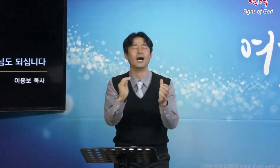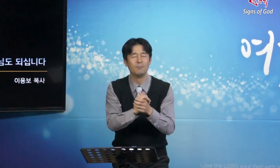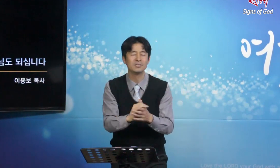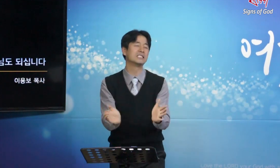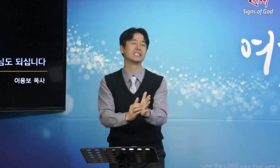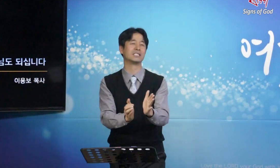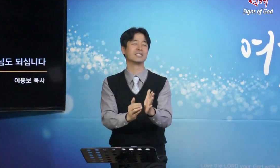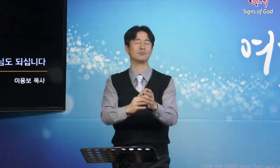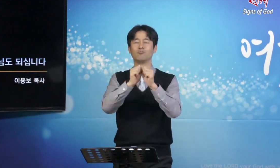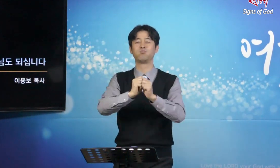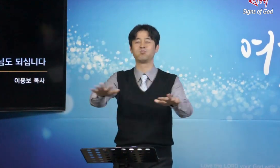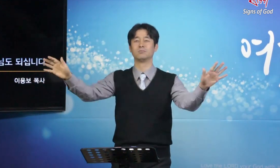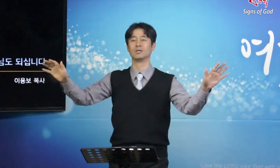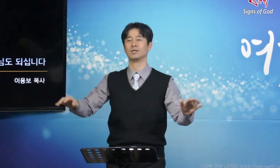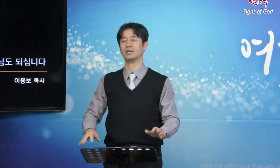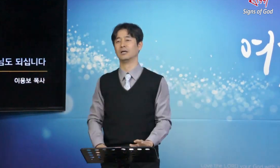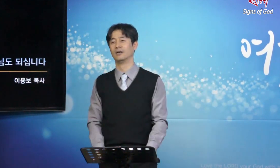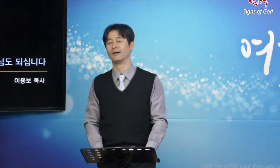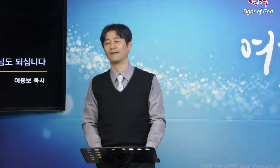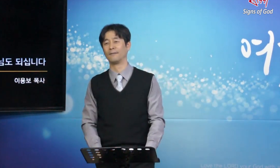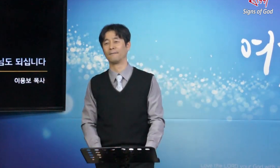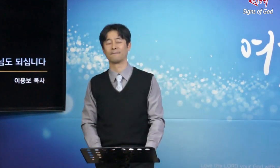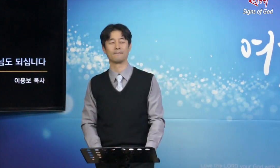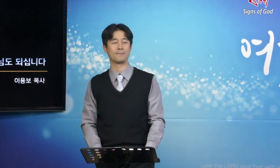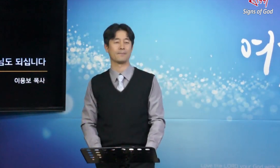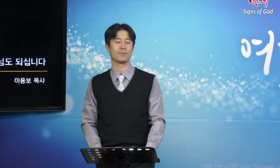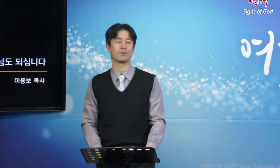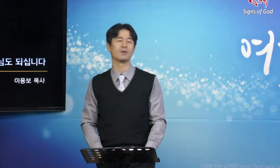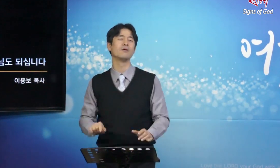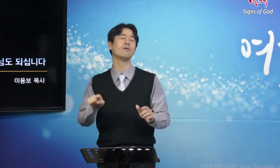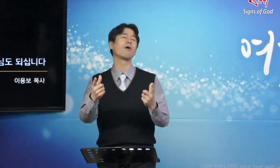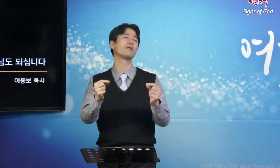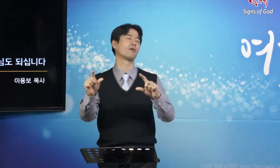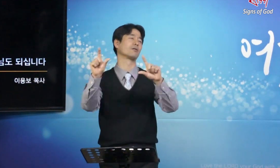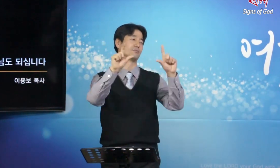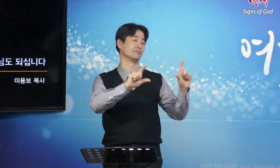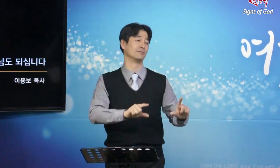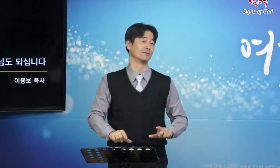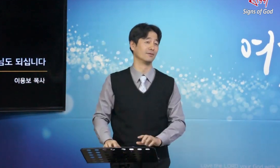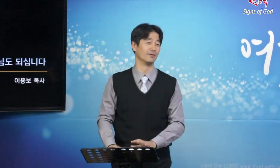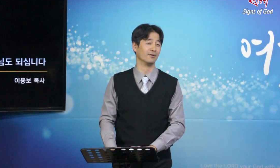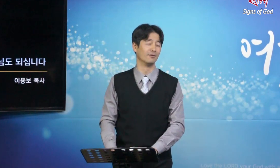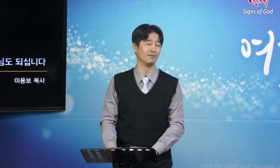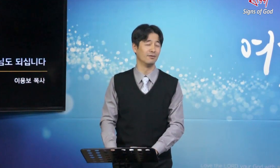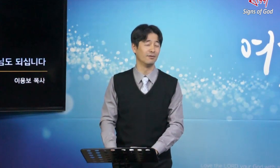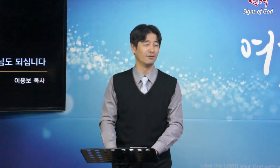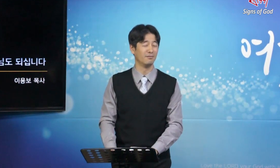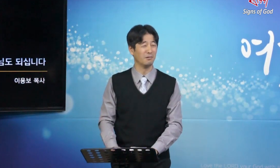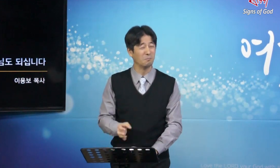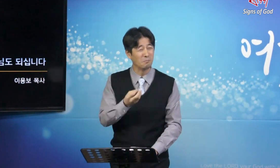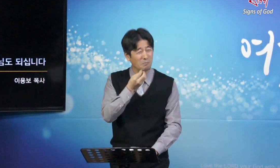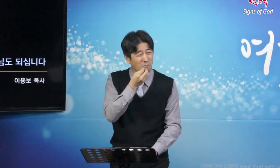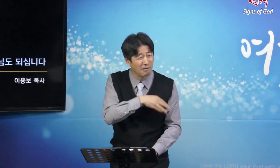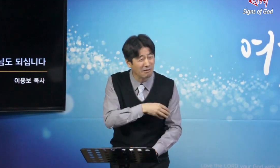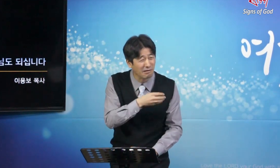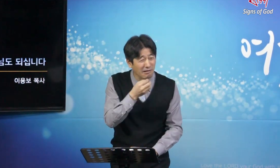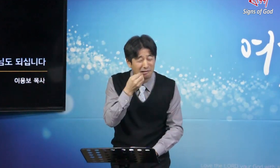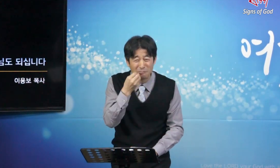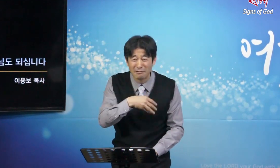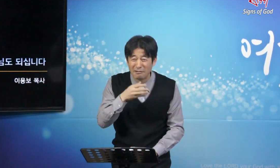생각하고 무슨 말인지도 모르고 아멘 아멘 하고 그렇게 예배드리고 흩어졌다는 것이죠. 그런 삶이었다는 것이죠.